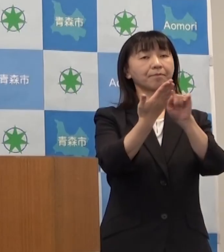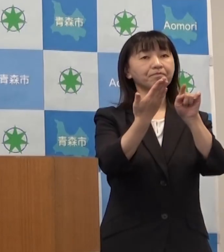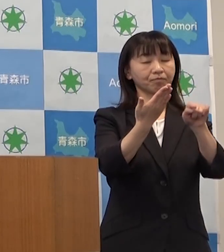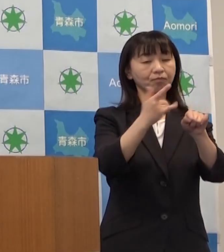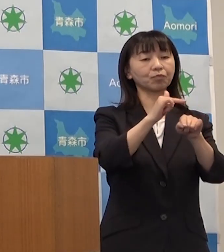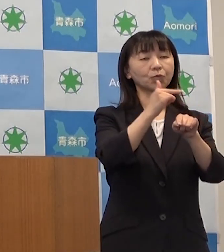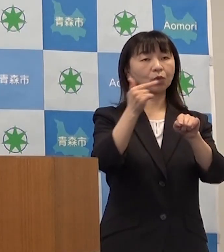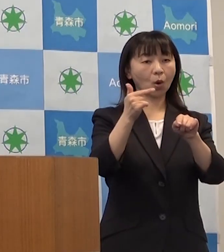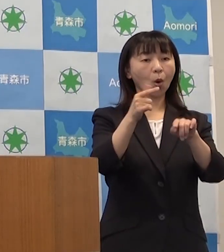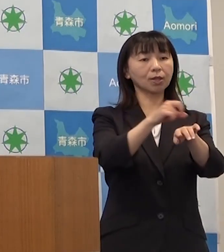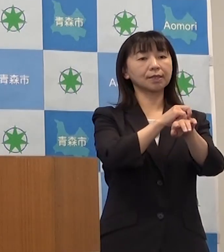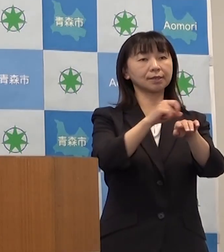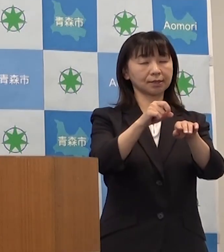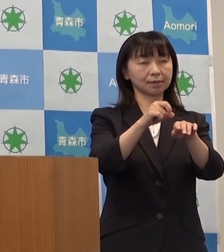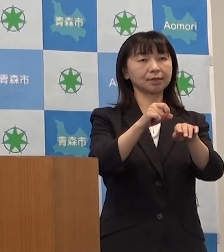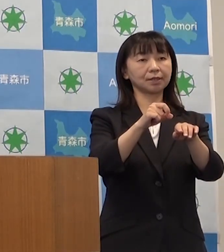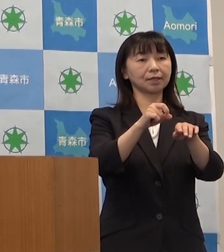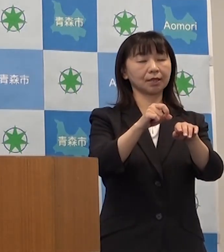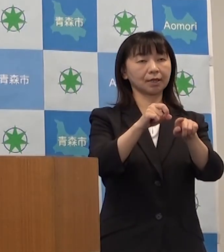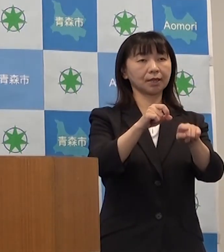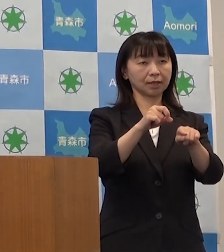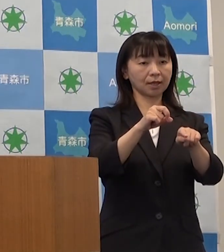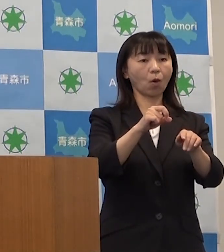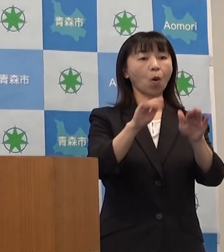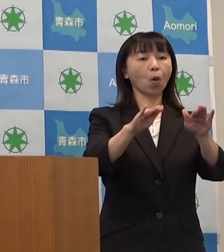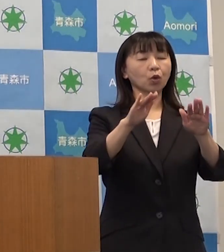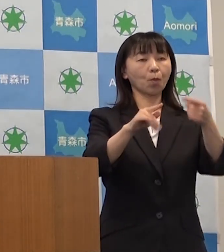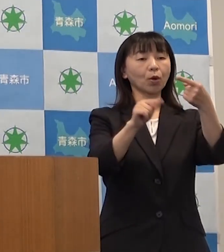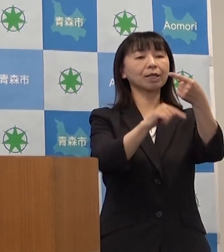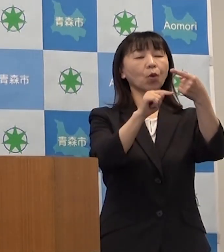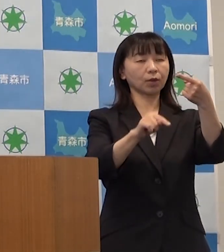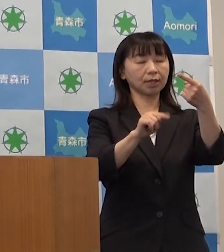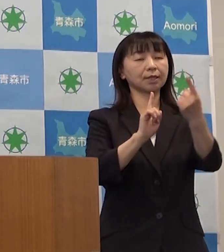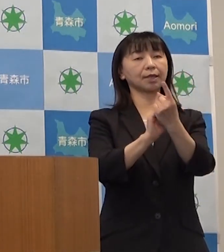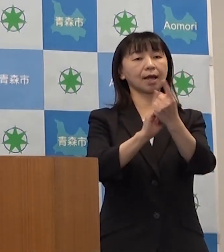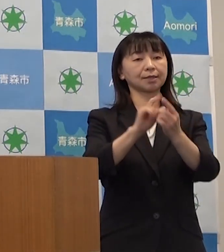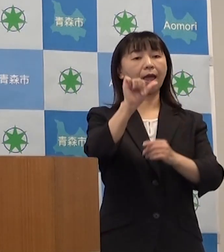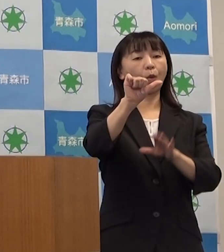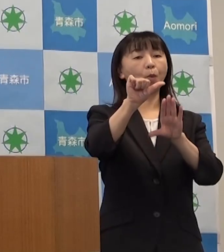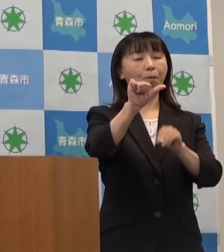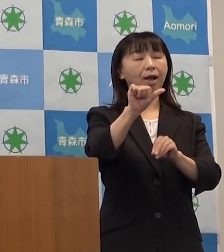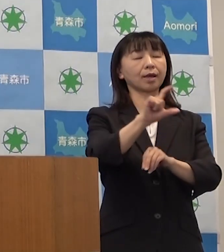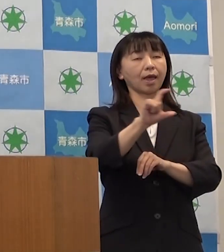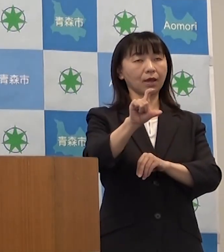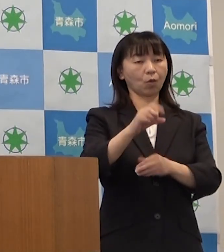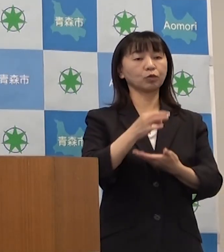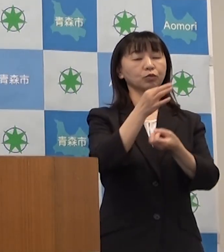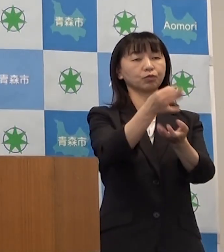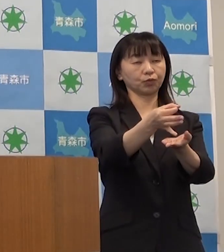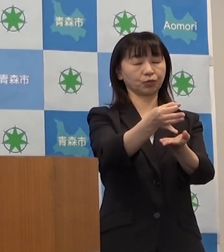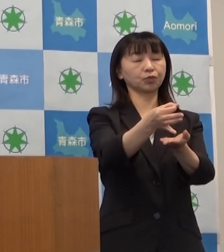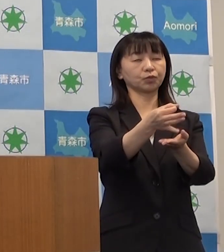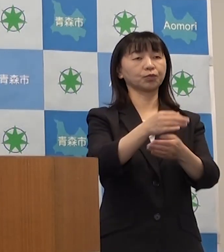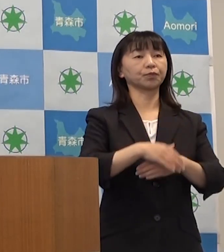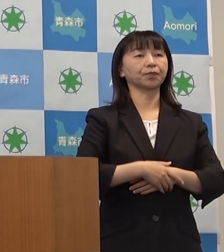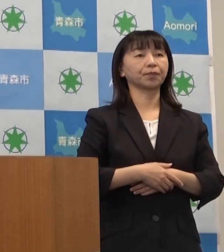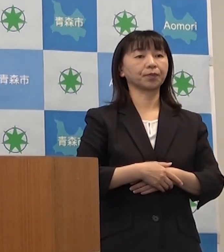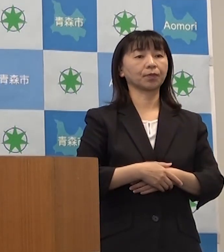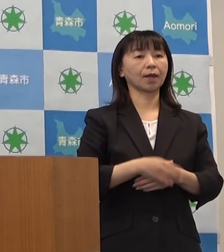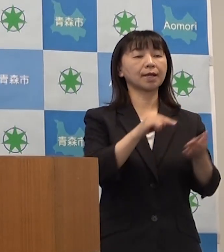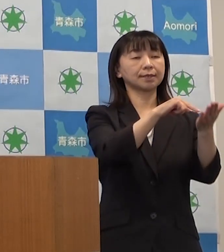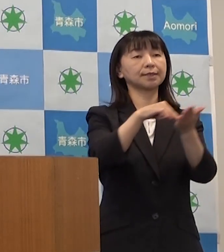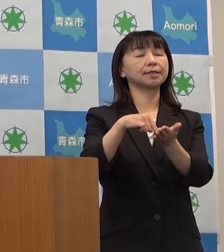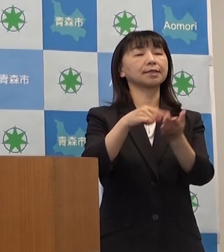等臨時特別給付金として児童1人当たり5万円を支給するものであります。申請